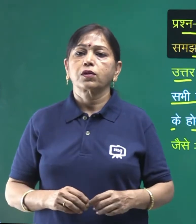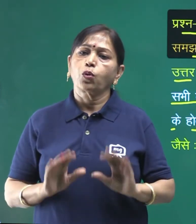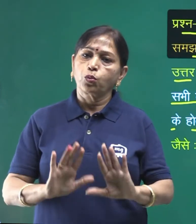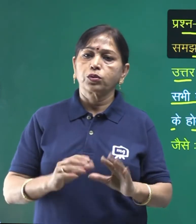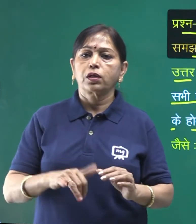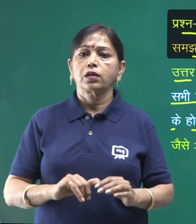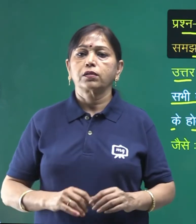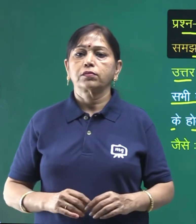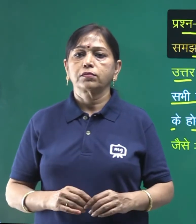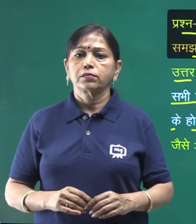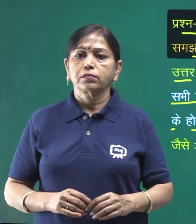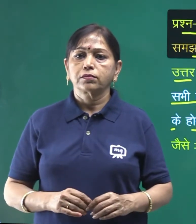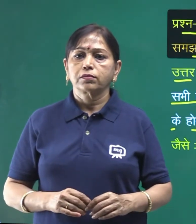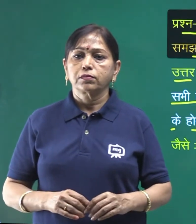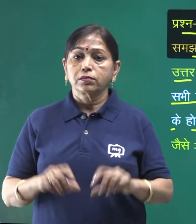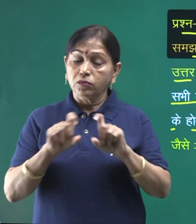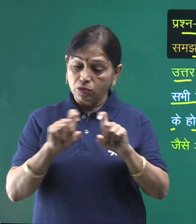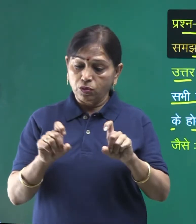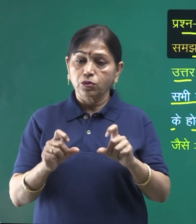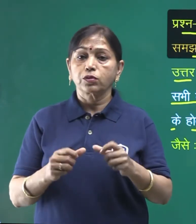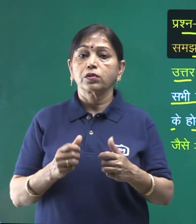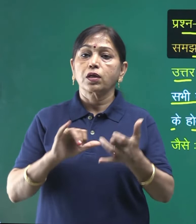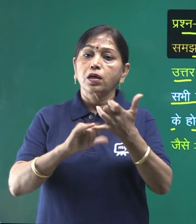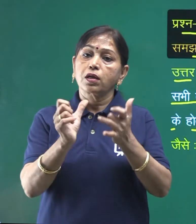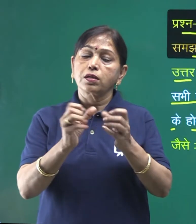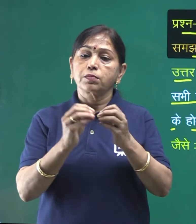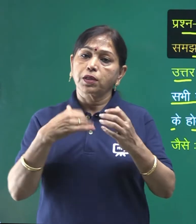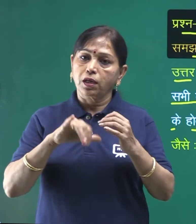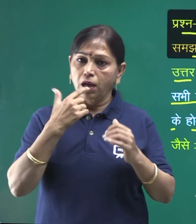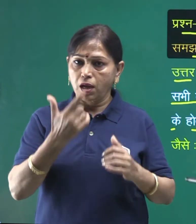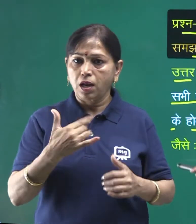होते हैं, शुद्ध पदार्थ कहलाते हैं।